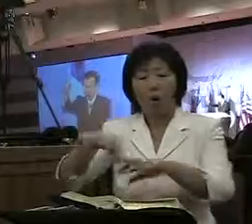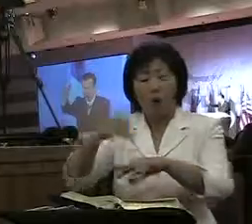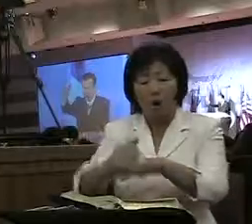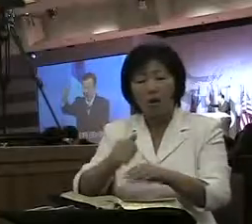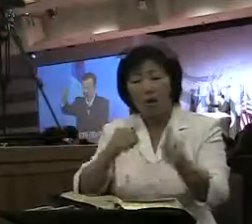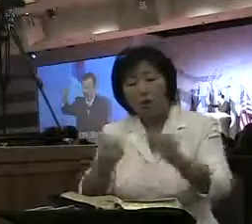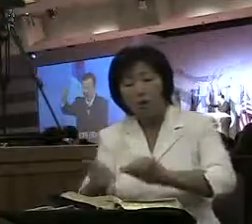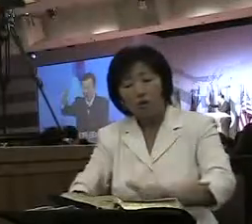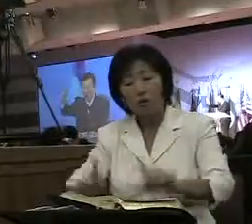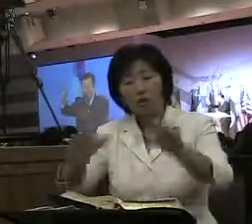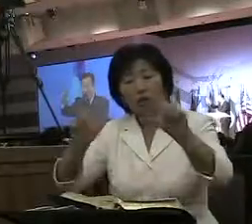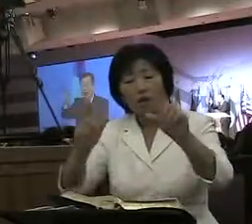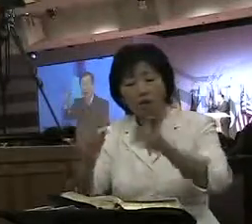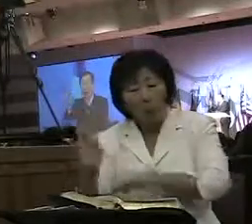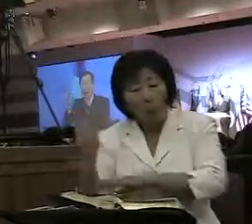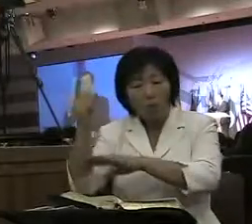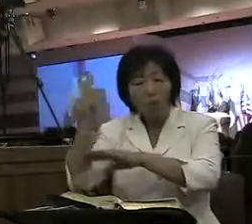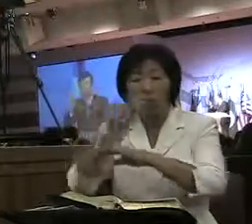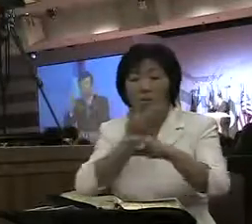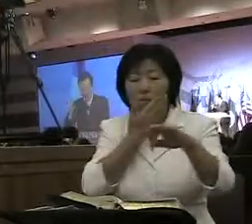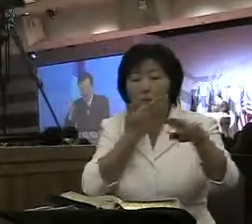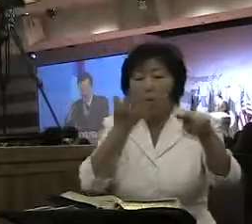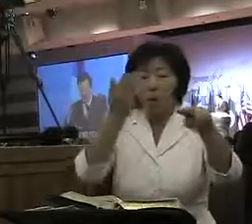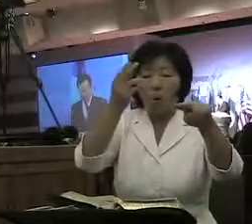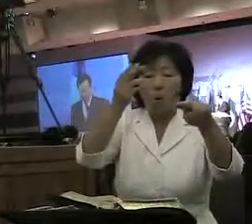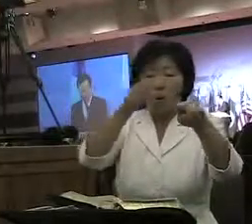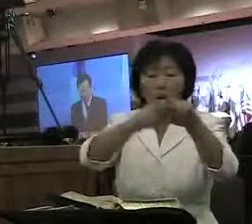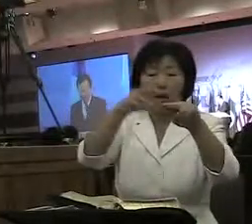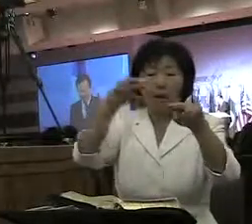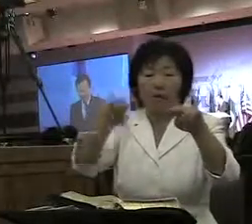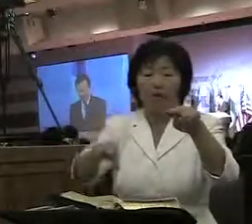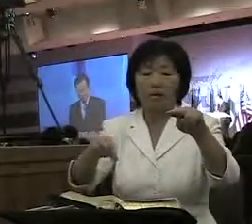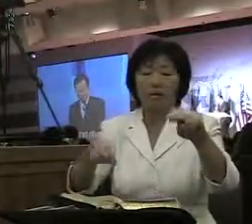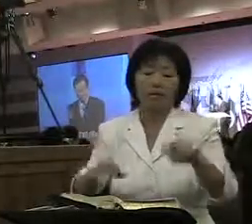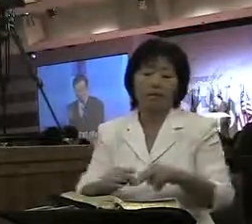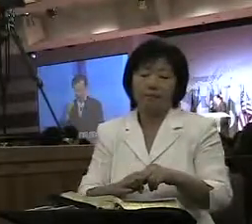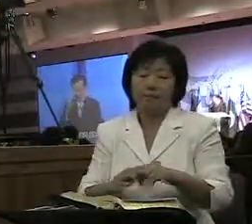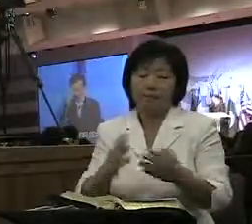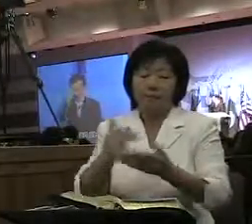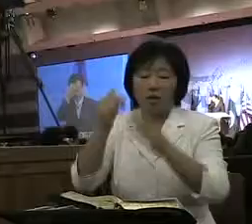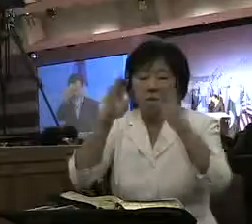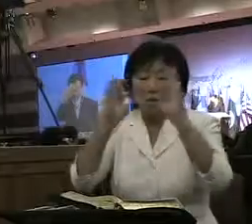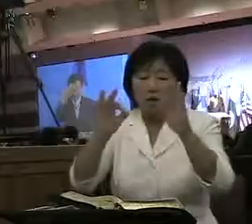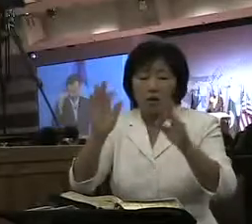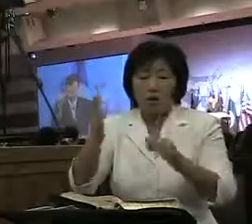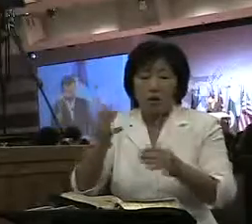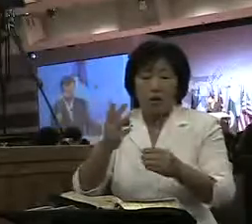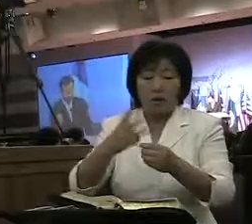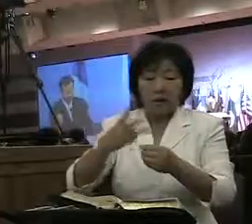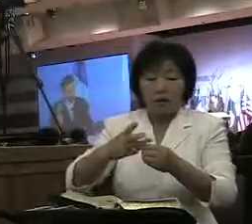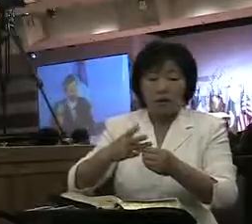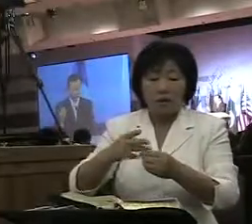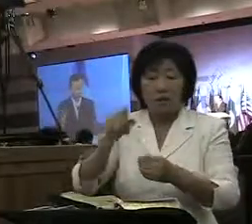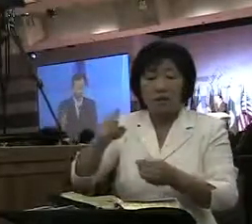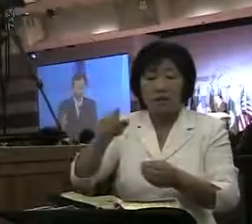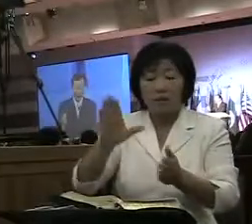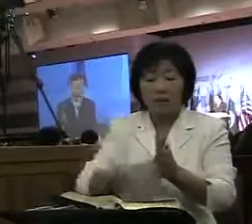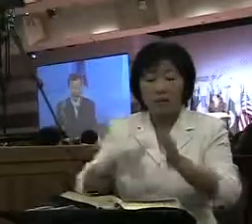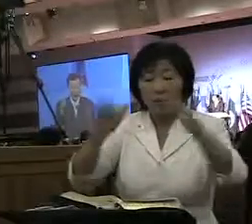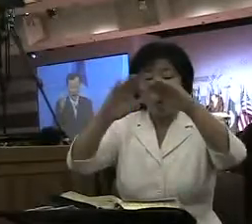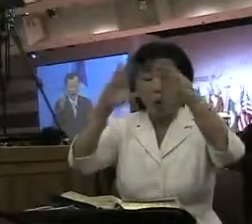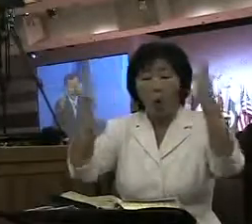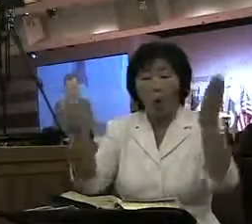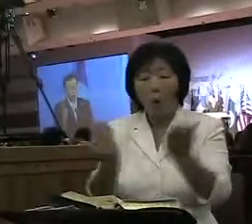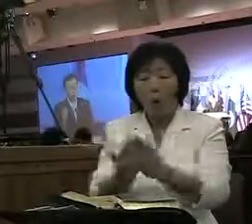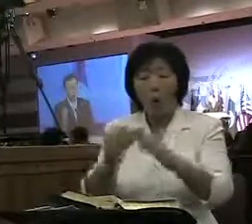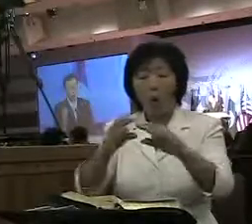높이 들린 보좌에 앉으신 주님을 그가 보게 됩니다. 3절을 볼까요? 그때 온